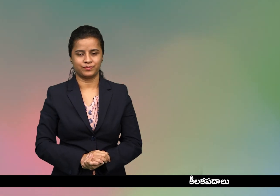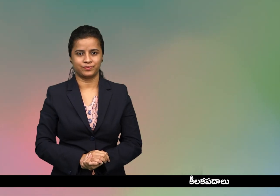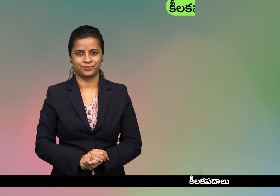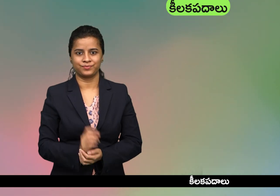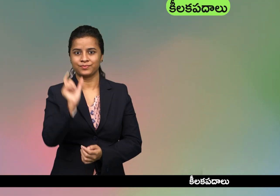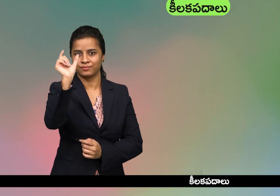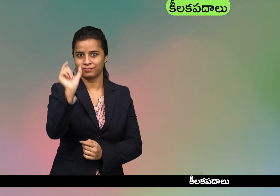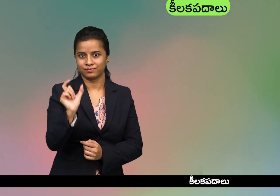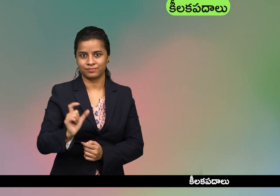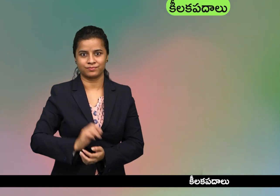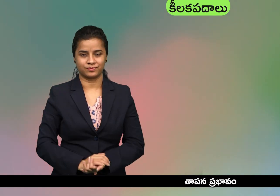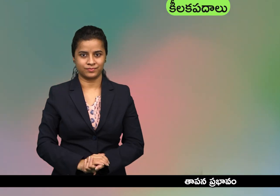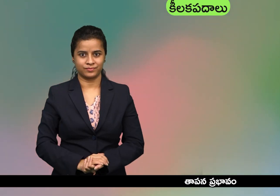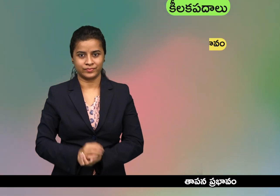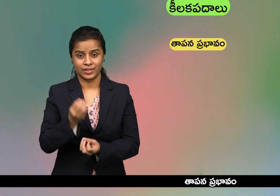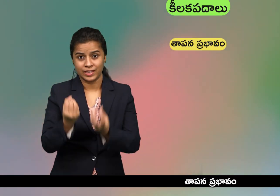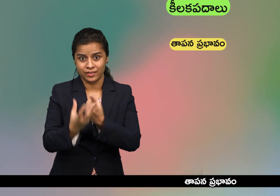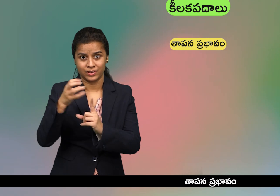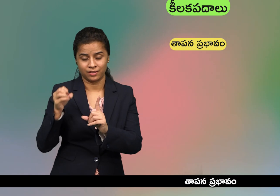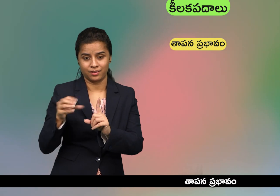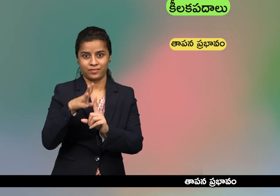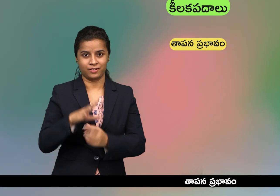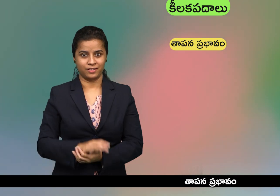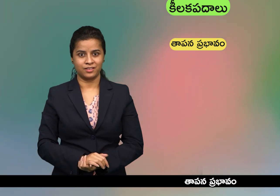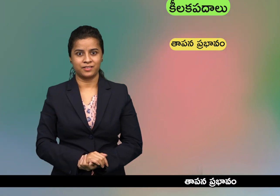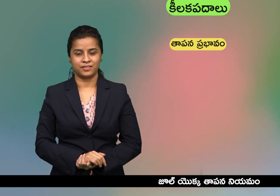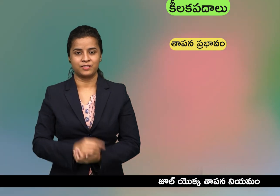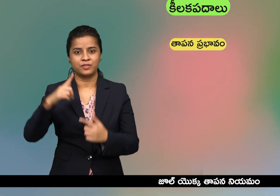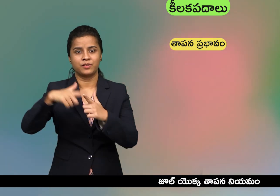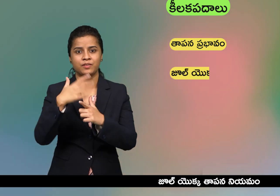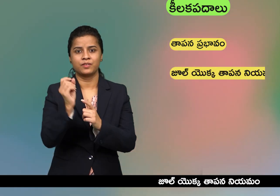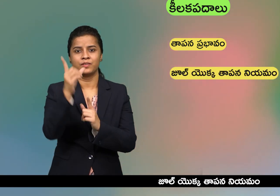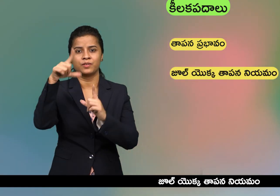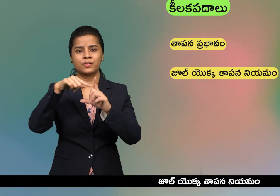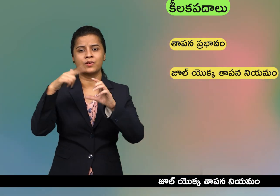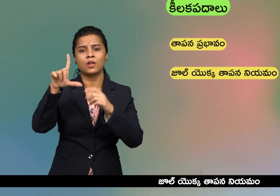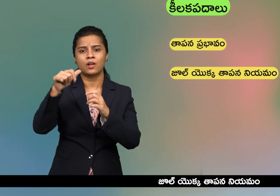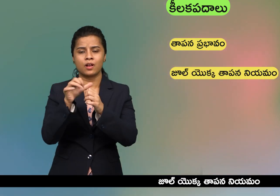కీలక పదాలు, తాపన ప్రభావం, జూల్ యొక్క తాపన నియమం,